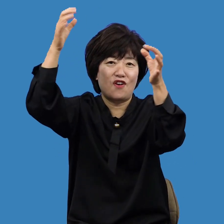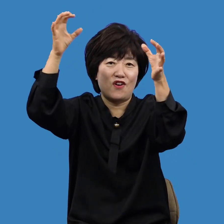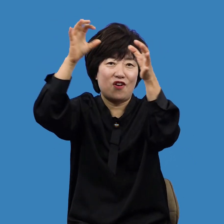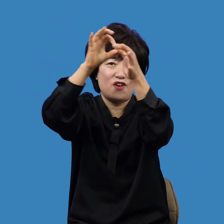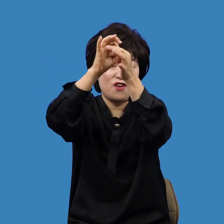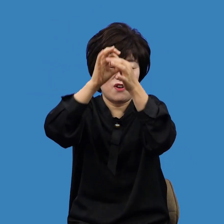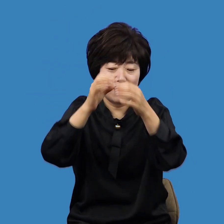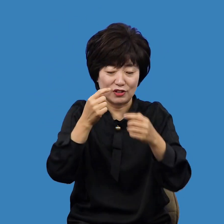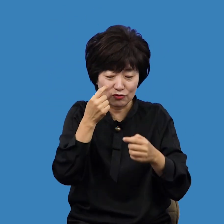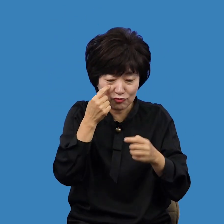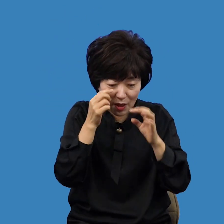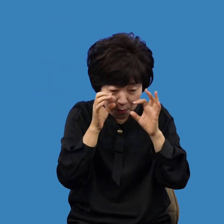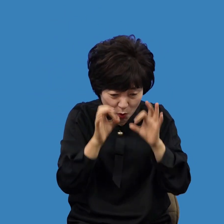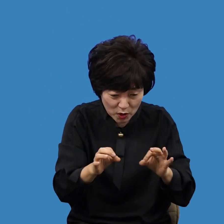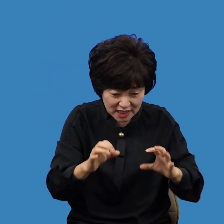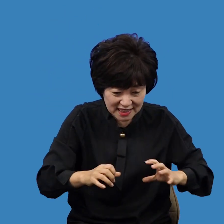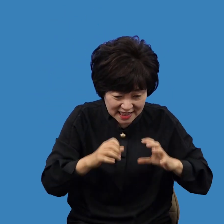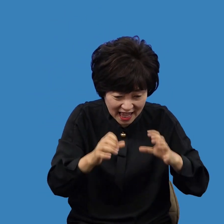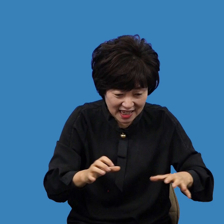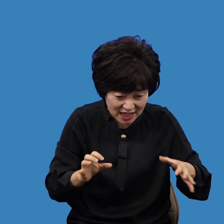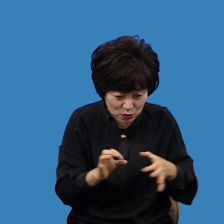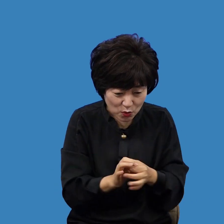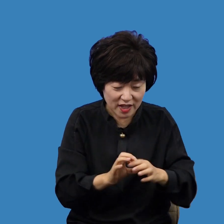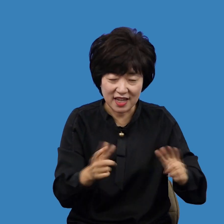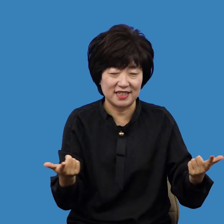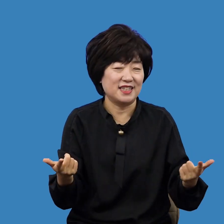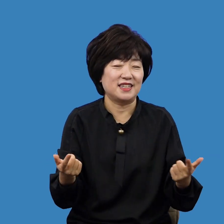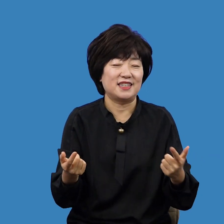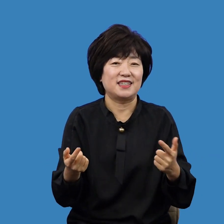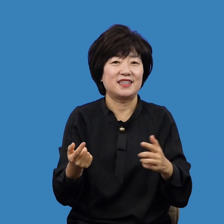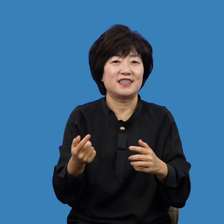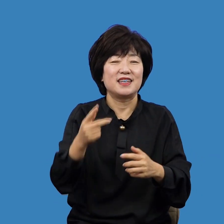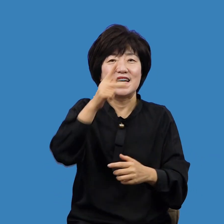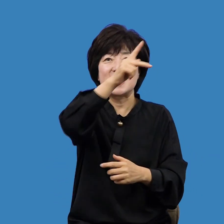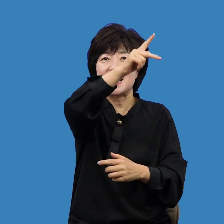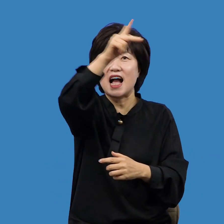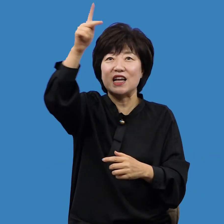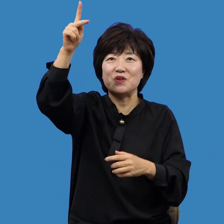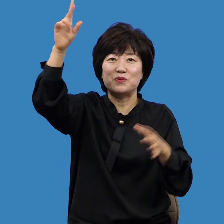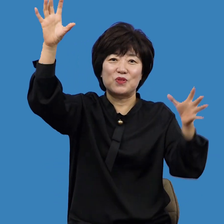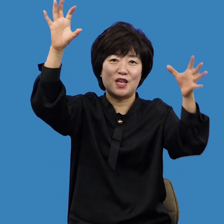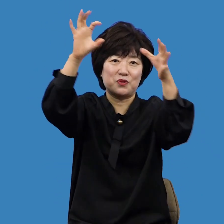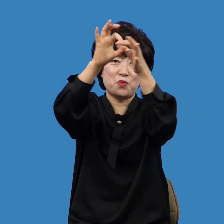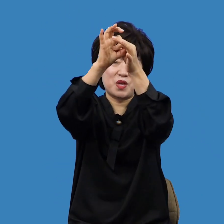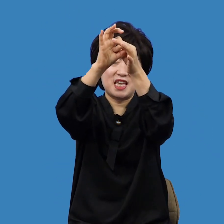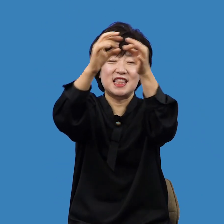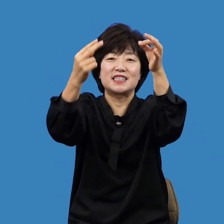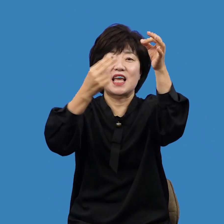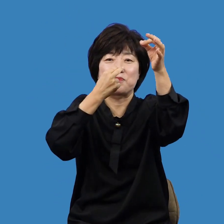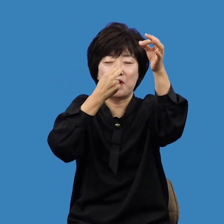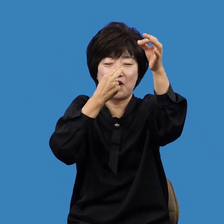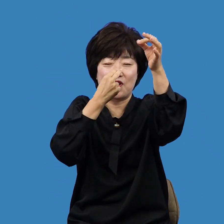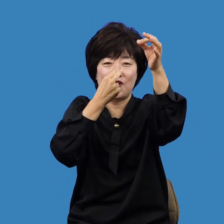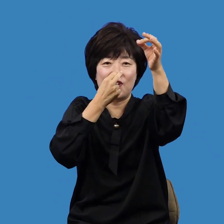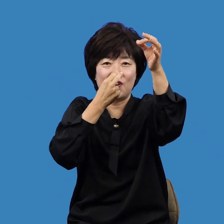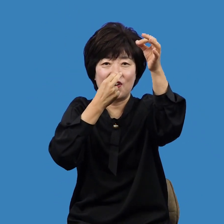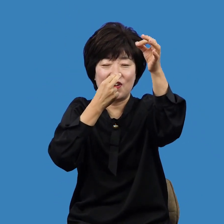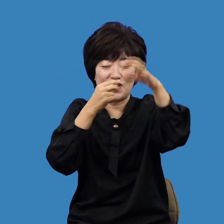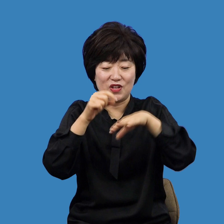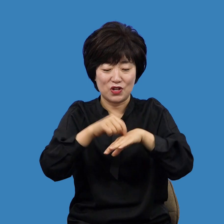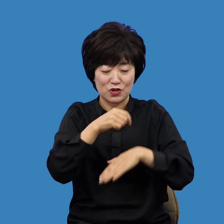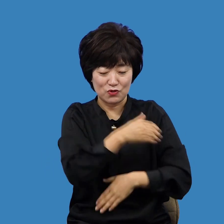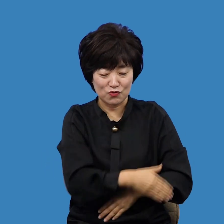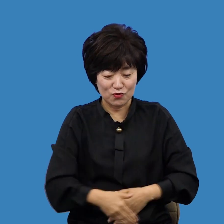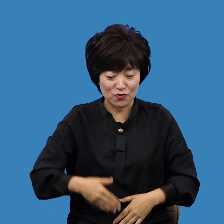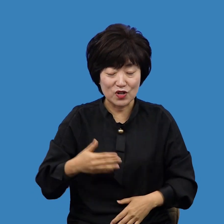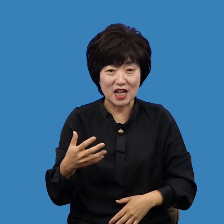보이는 세계에 속한 개념이 아니라는 거야. 그래서 이 윗세계 카이로스의 시공간에 속해 있기 때문에 하여간 이 육을